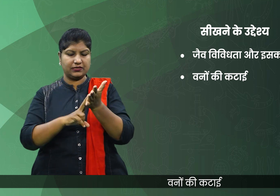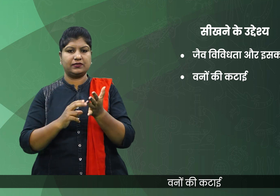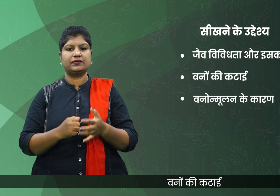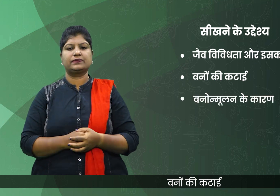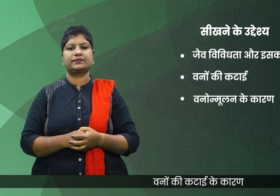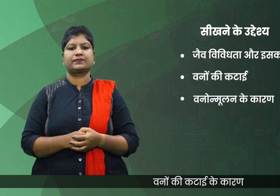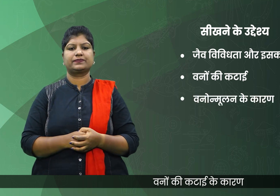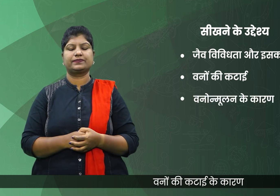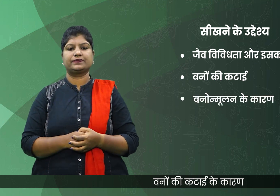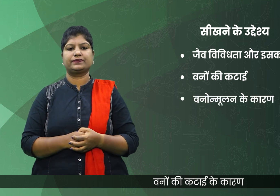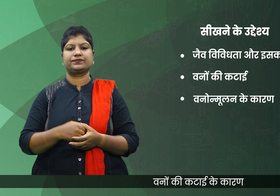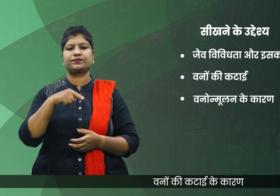वनों की कटाई के कारण